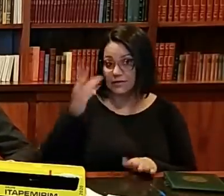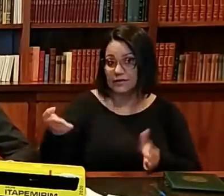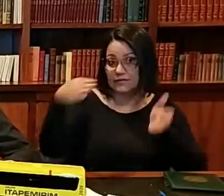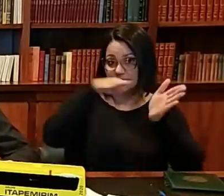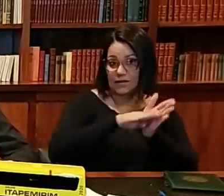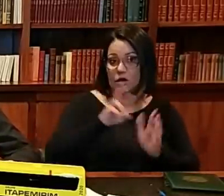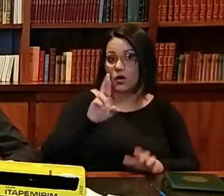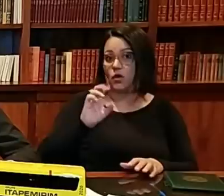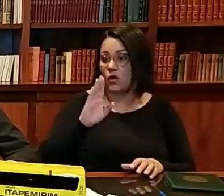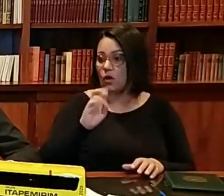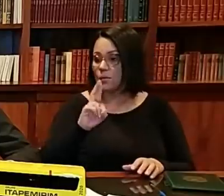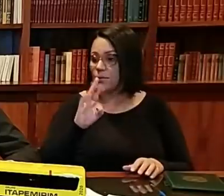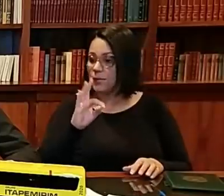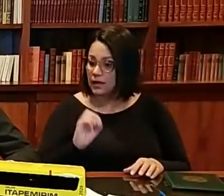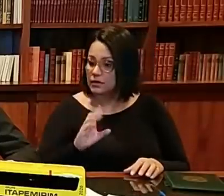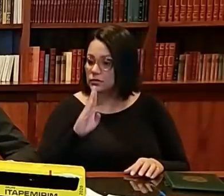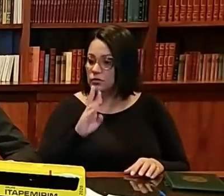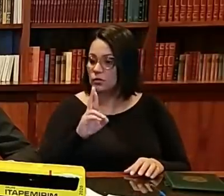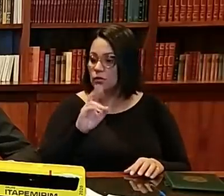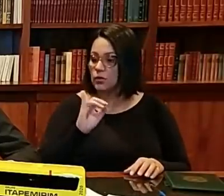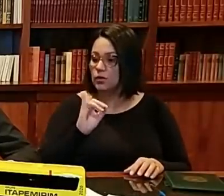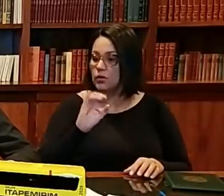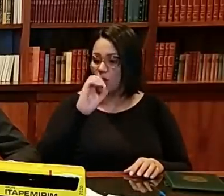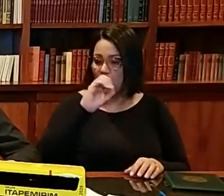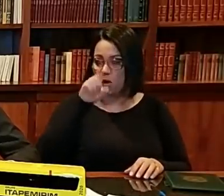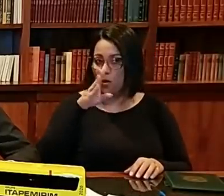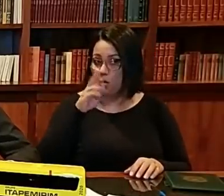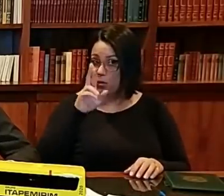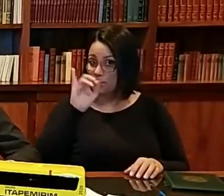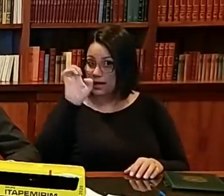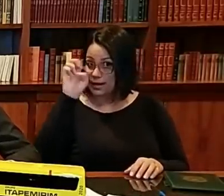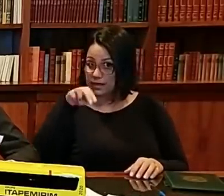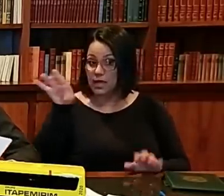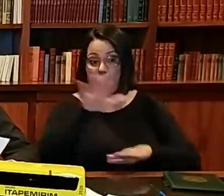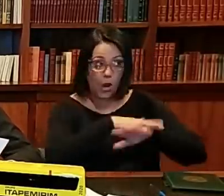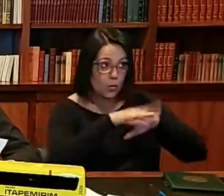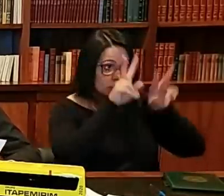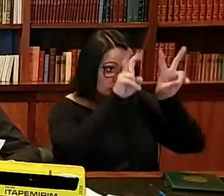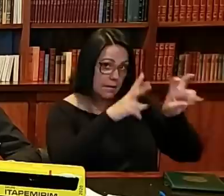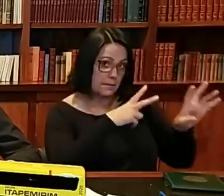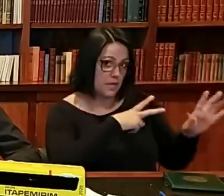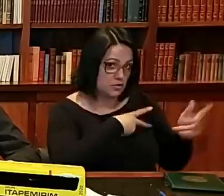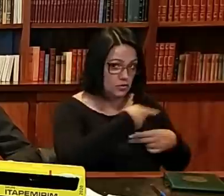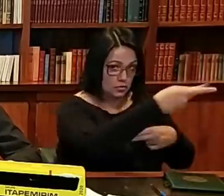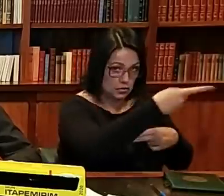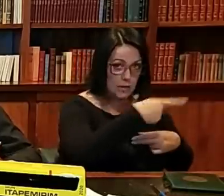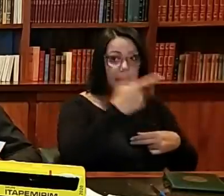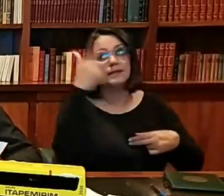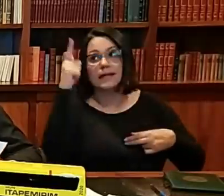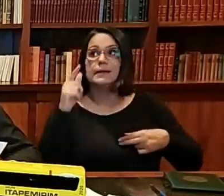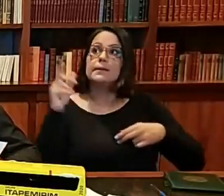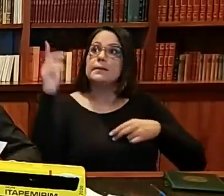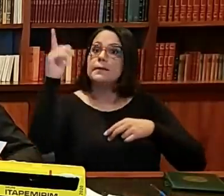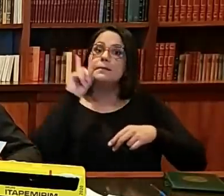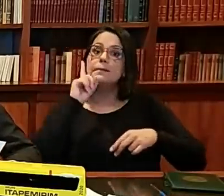Unidos, Roberto Braille. Algumas coisas reservadas. Nós também assinamos 3 acordos. Há o interesse dos americanos no Brasil e há o interesse do Brasil